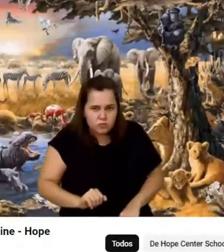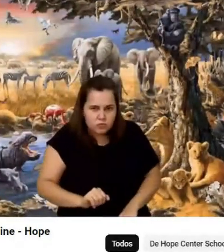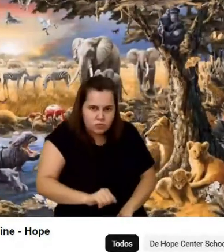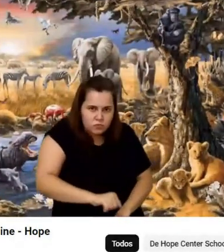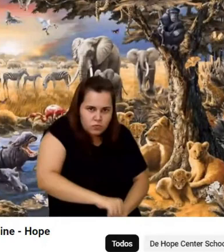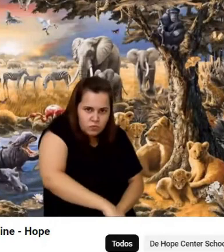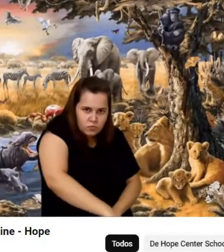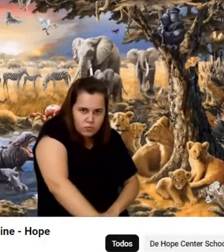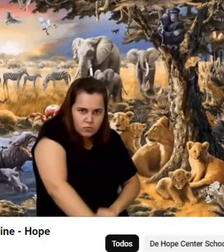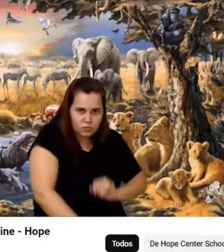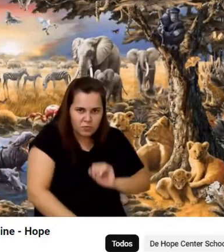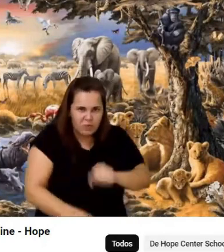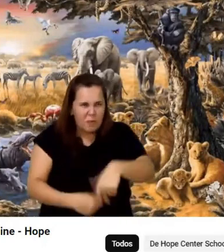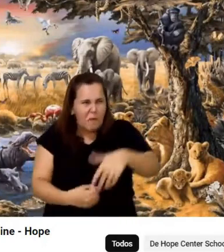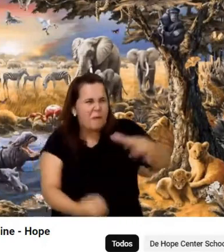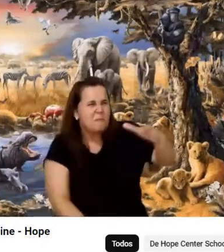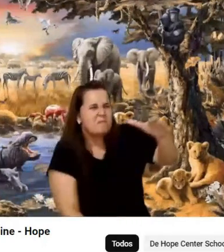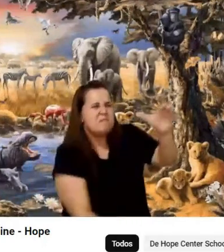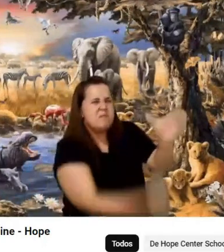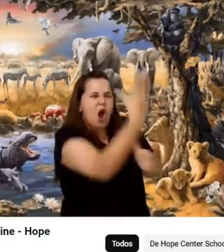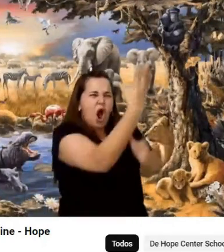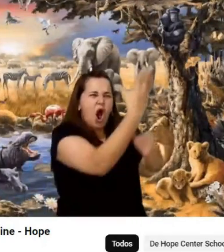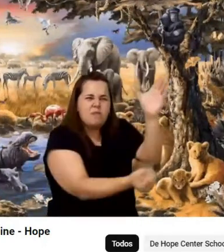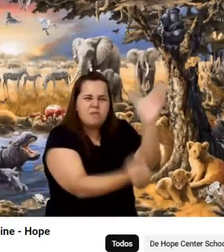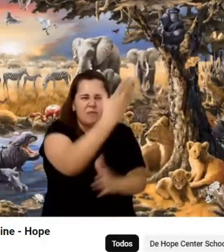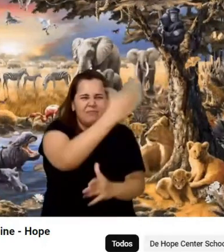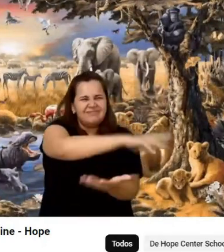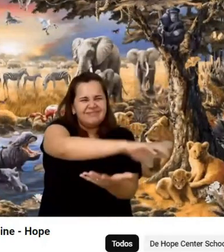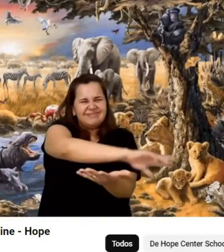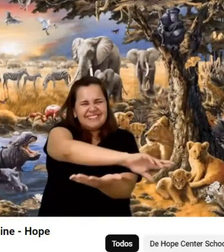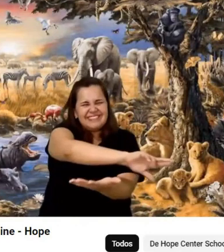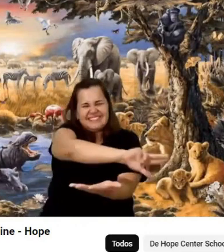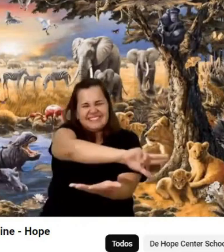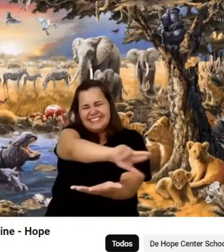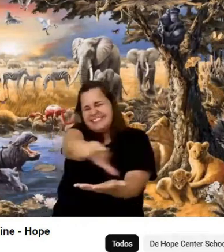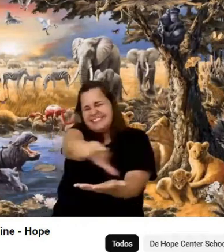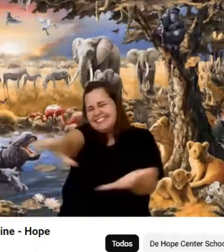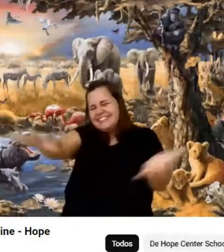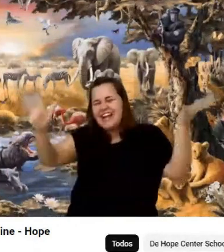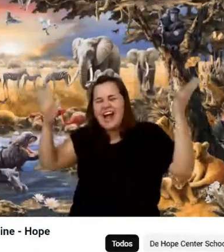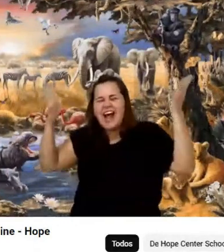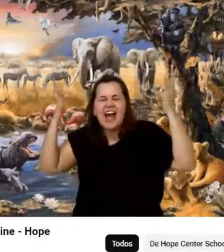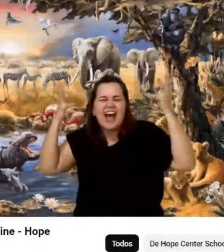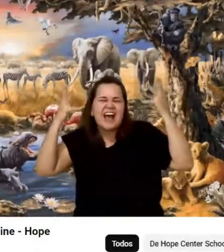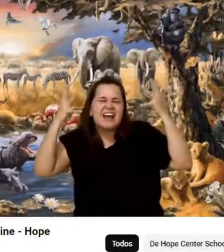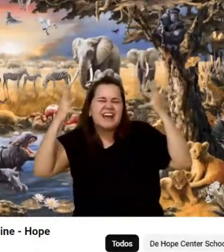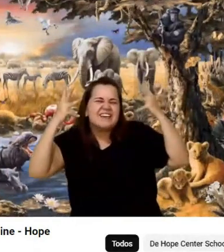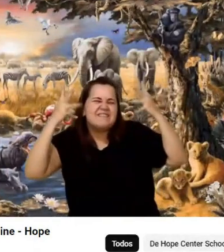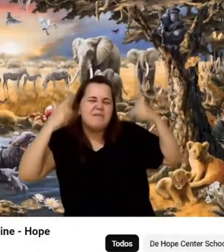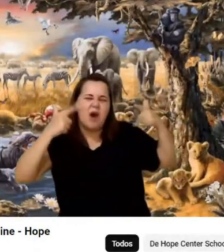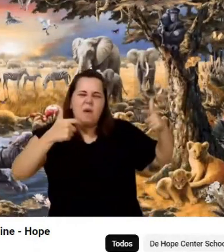vários tipos de animais, o tigre, isso, animais grandes, animais pequenos, os